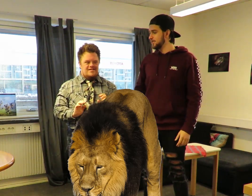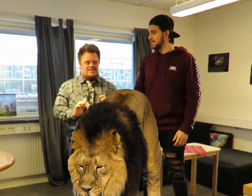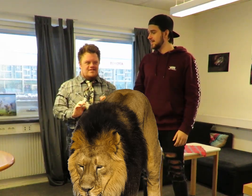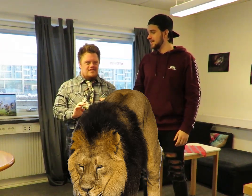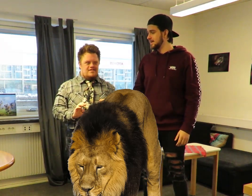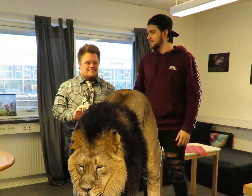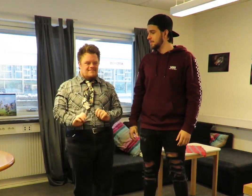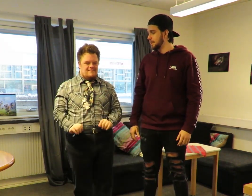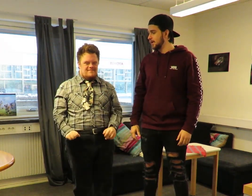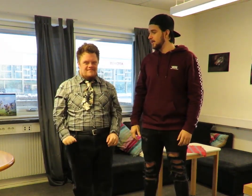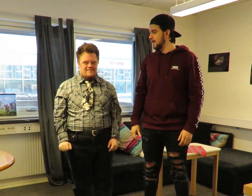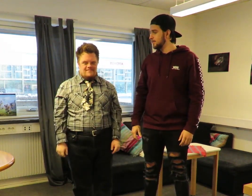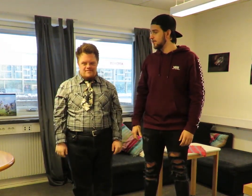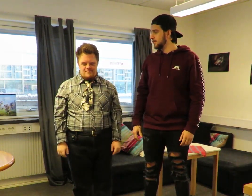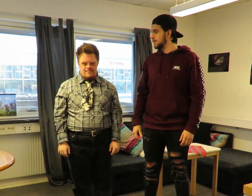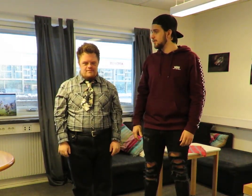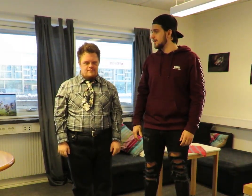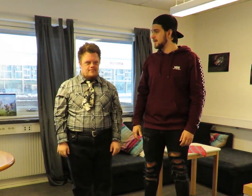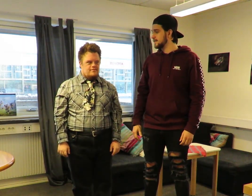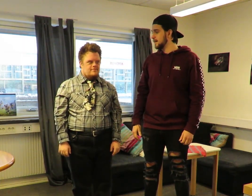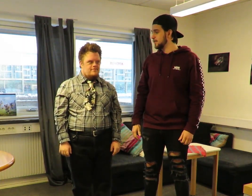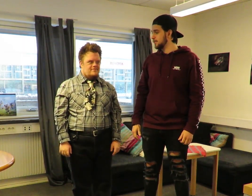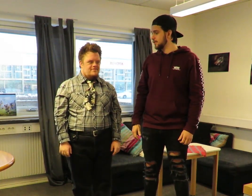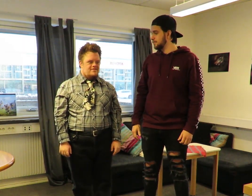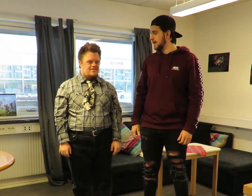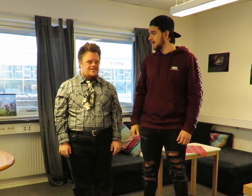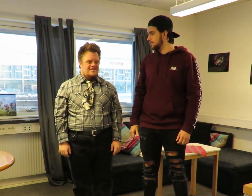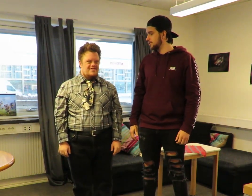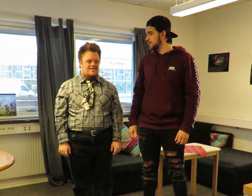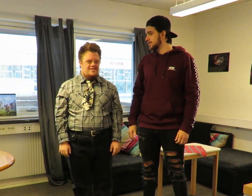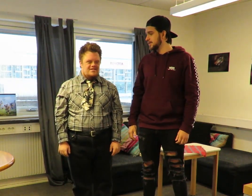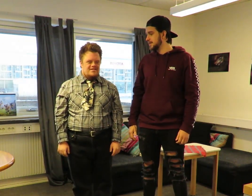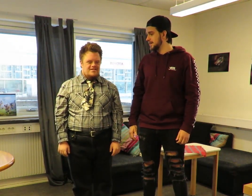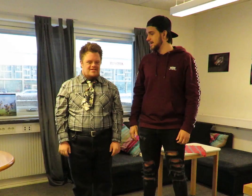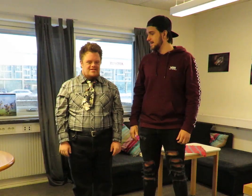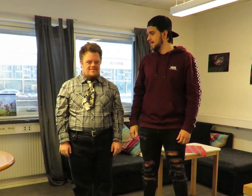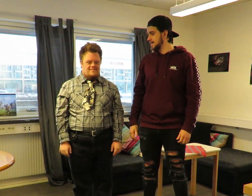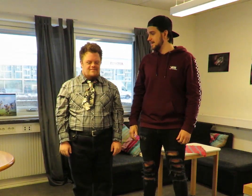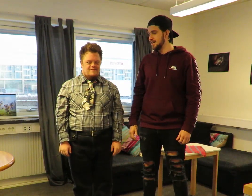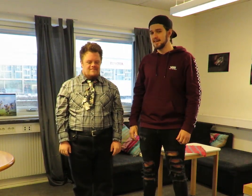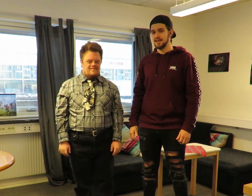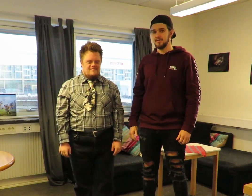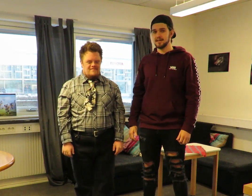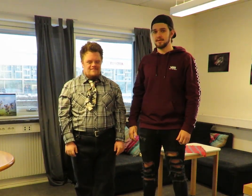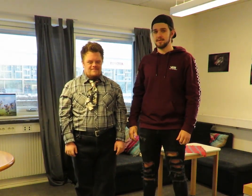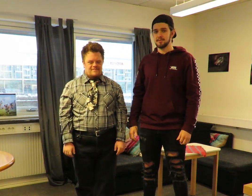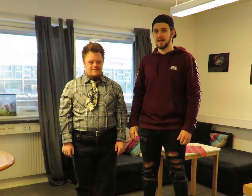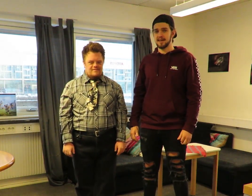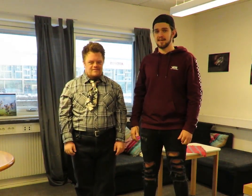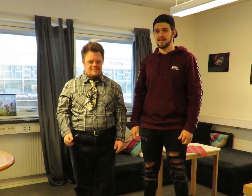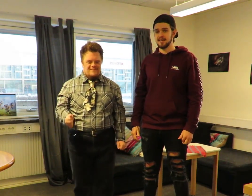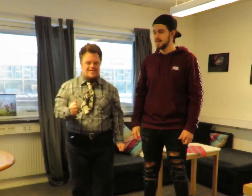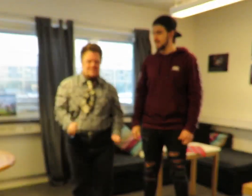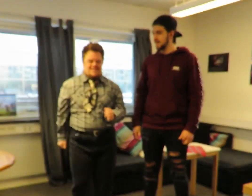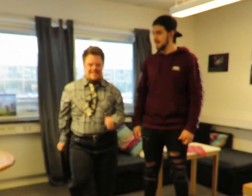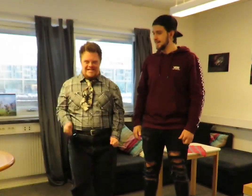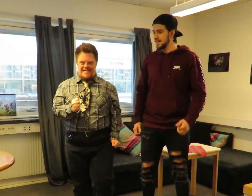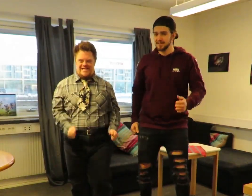Coolt. Och lejon brukar ju, de är jäkligt snabba, de brukar ju springa full fart. Det visar man att man springer då. Är det